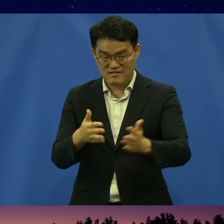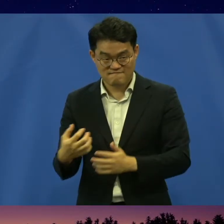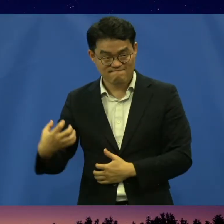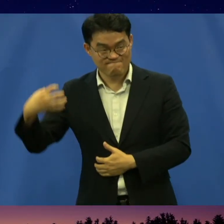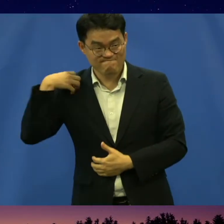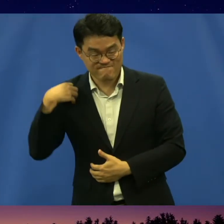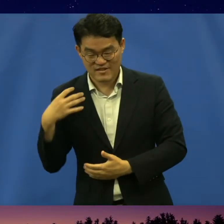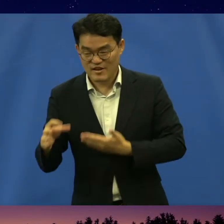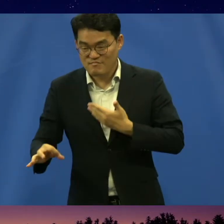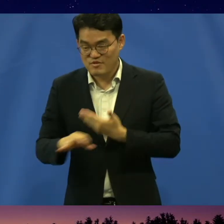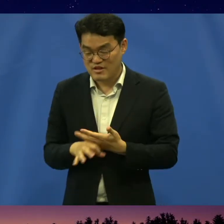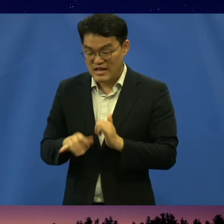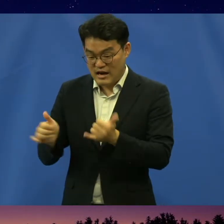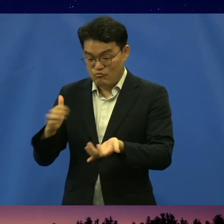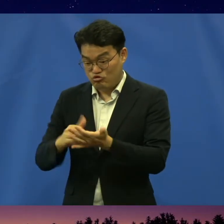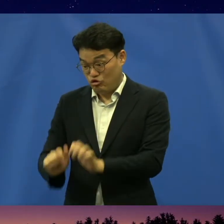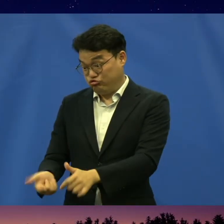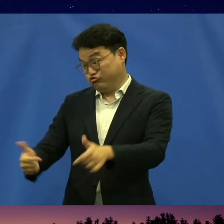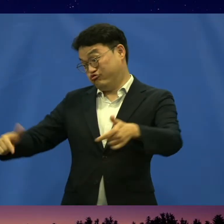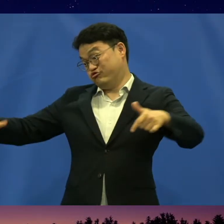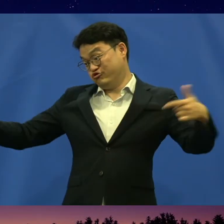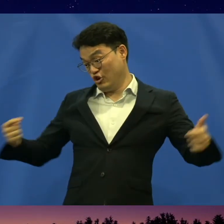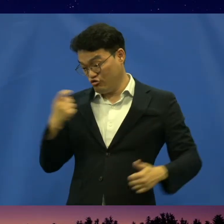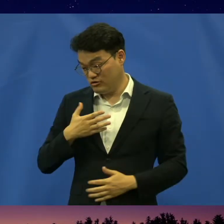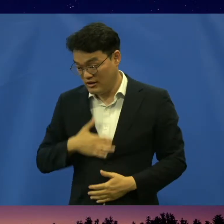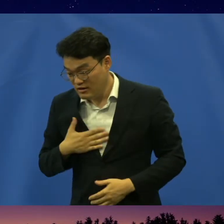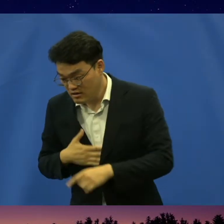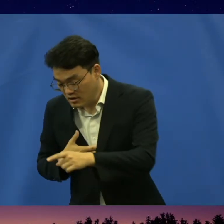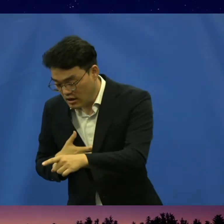될 줄 알죠? 안 되죠?